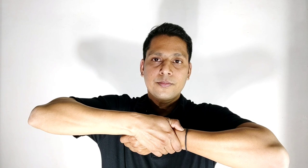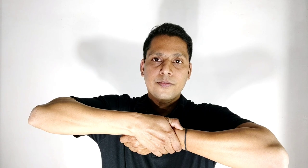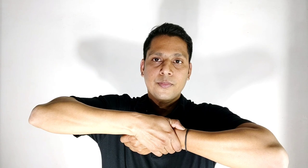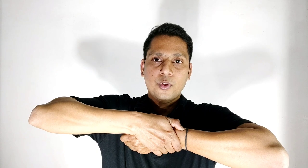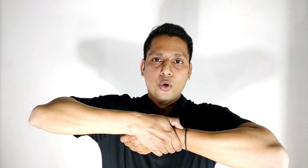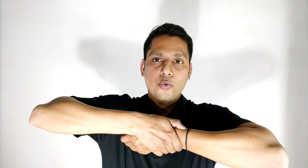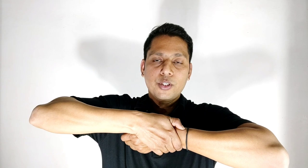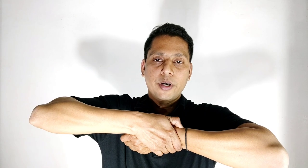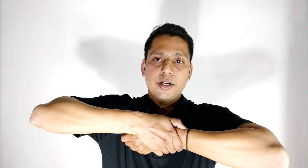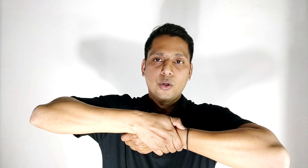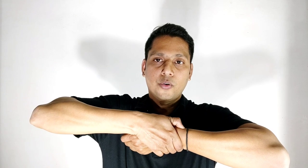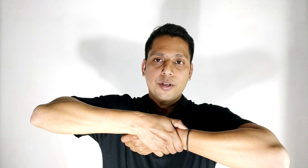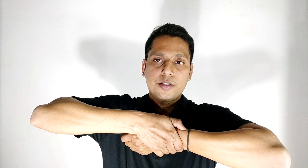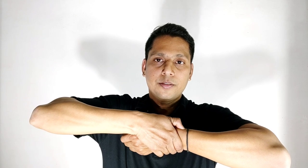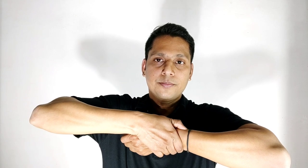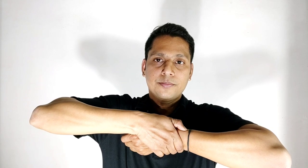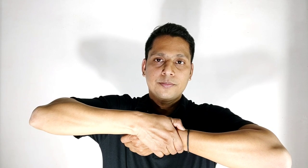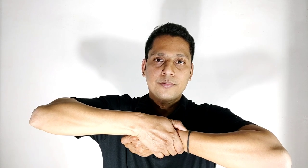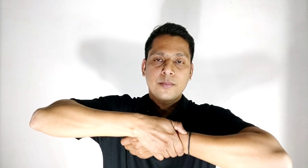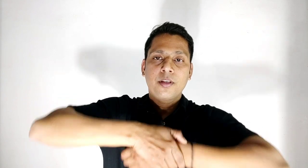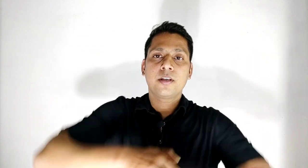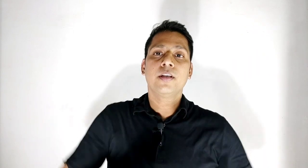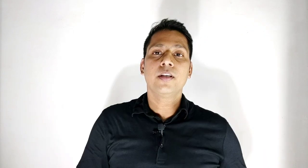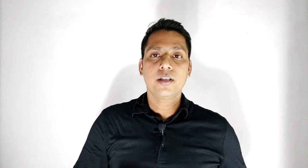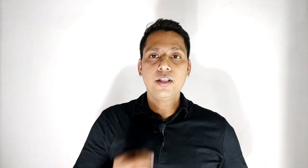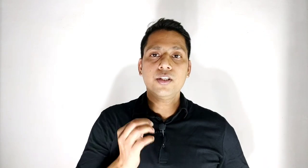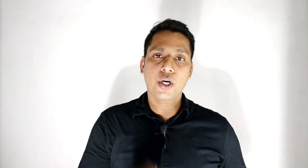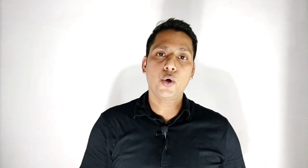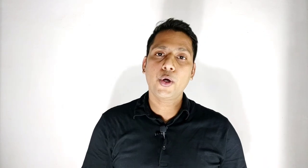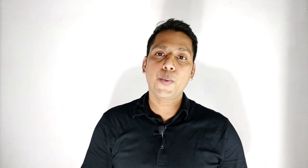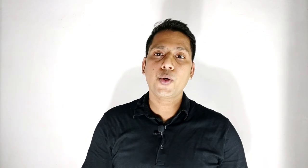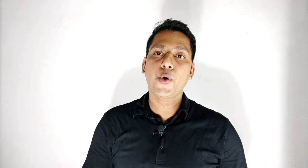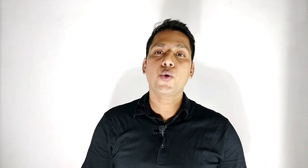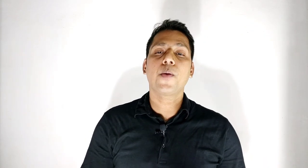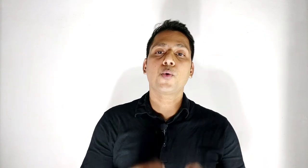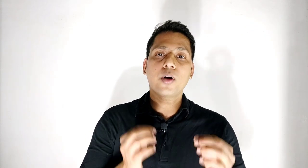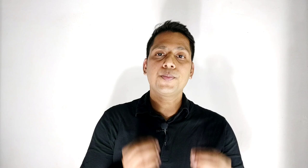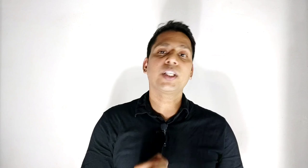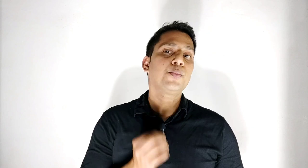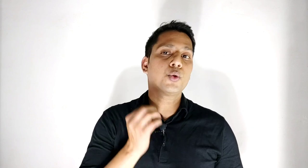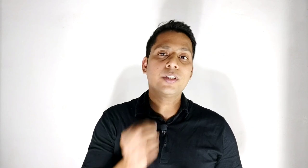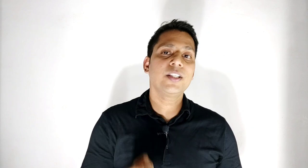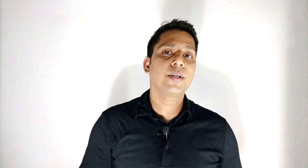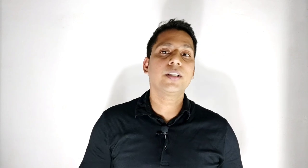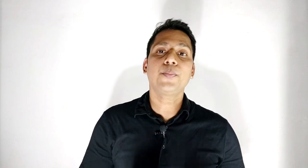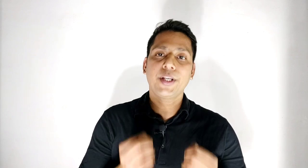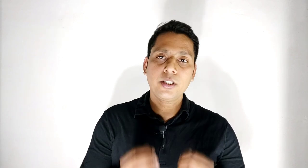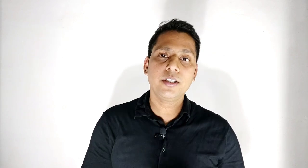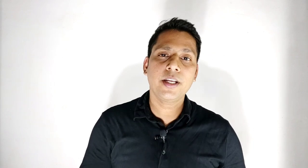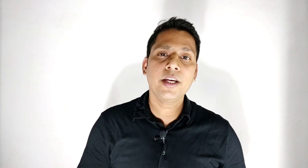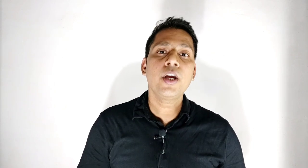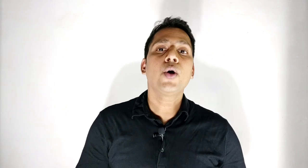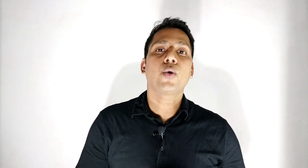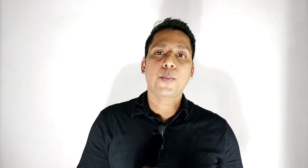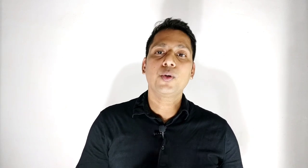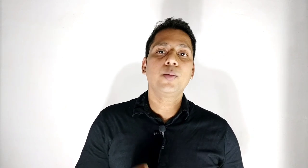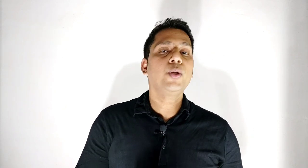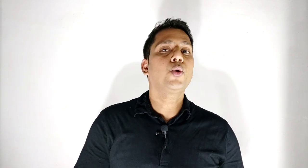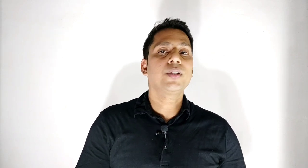our Bleck प्रेशर पोइंट को आपको कम से कम 2-3 लड़ तक प्रेशर देना है और आपको दिन में 2